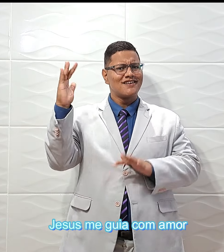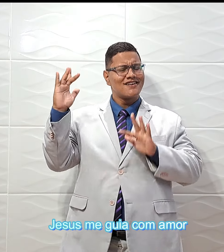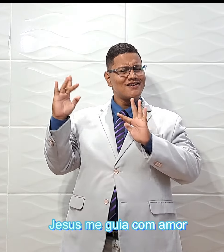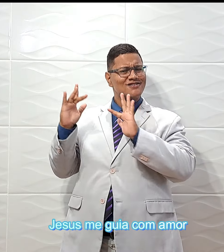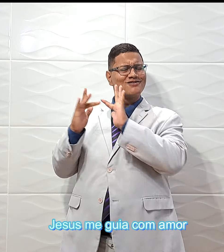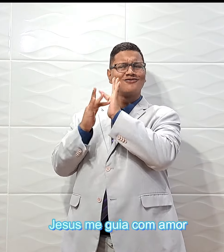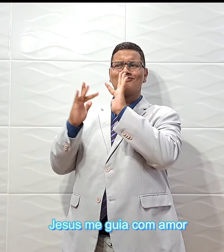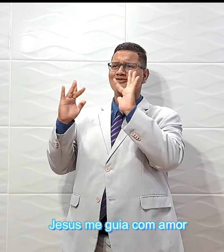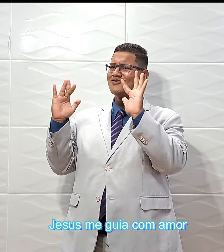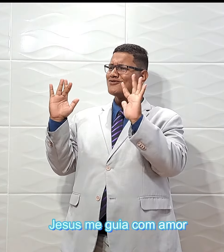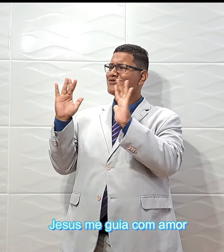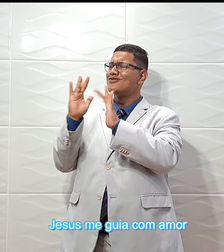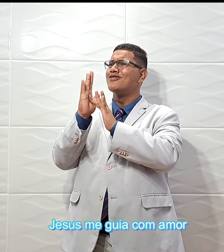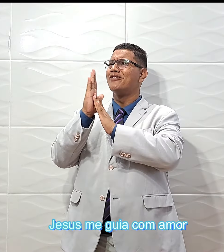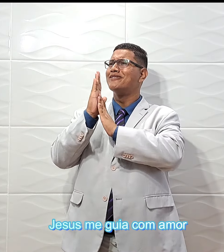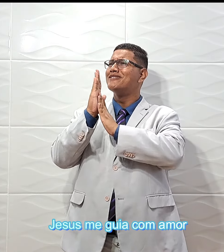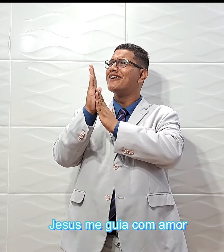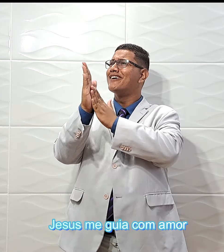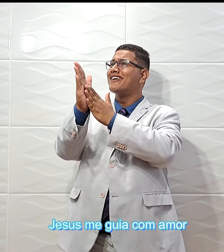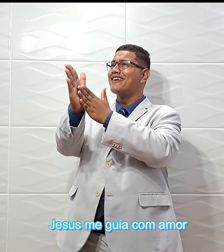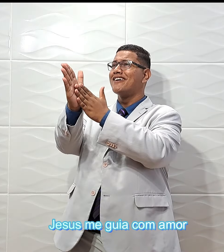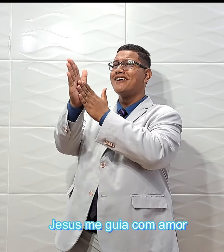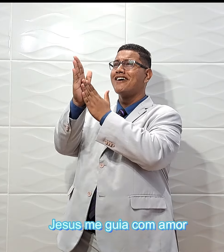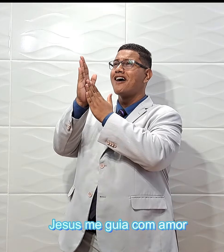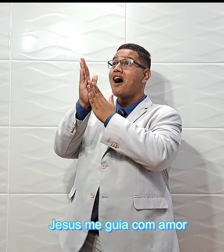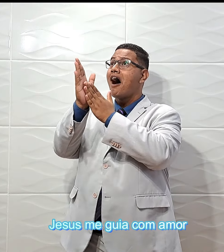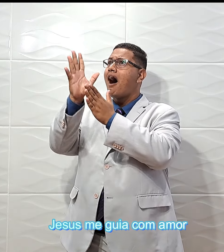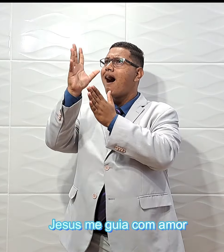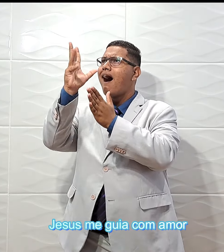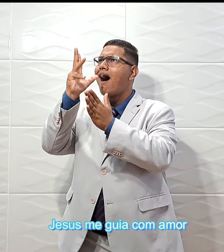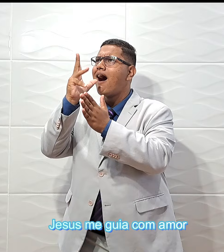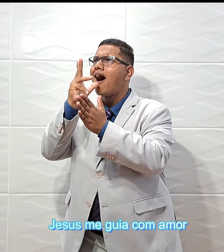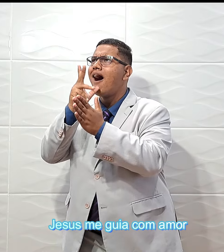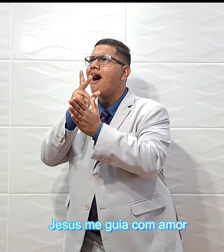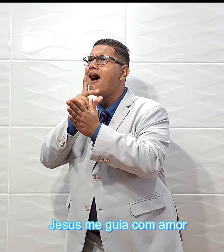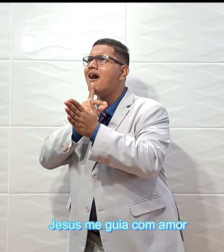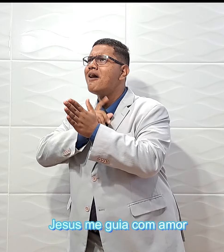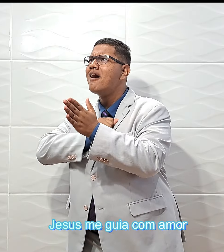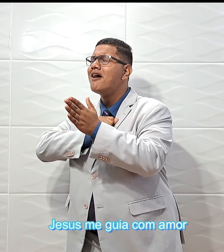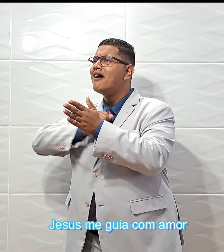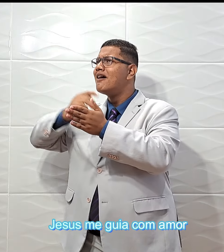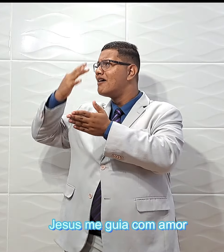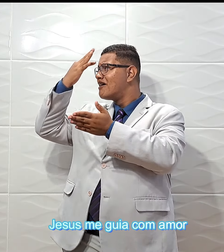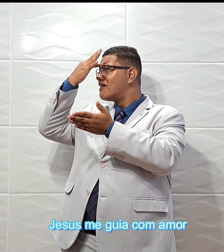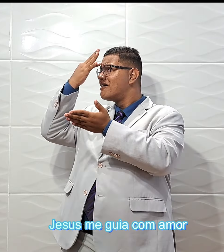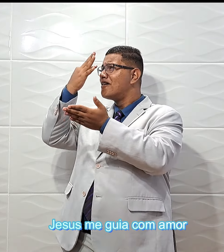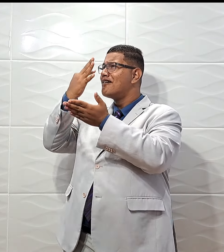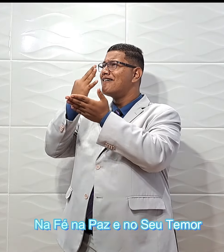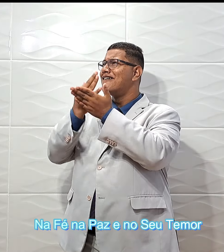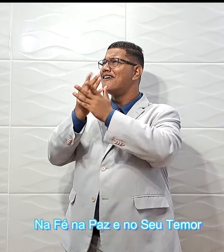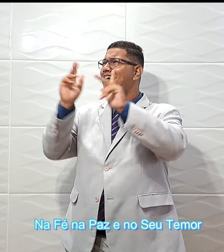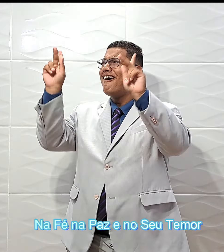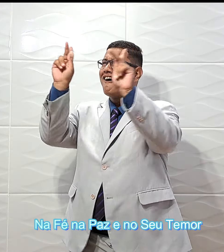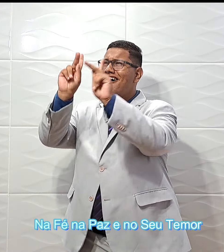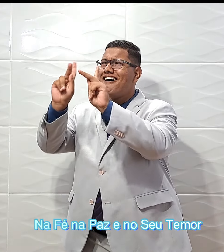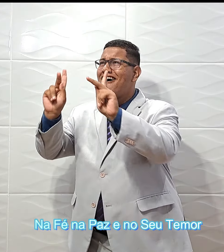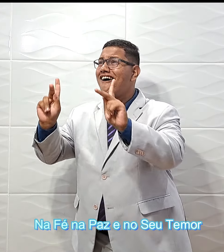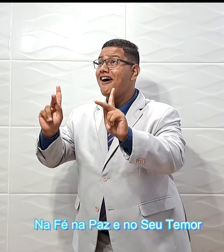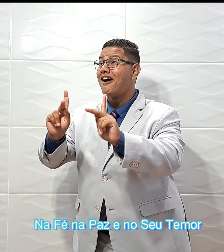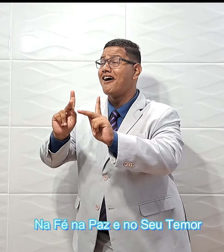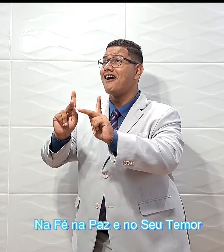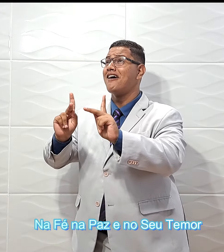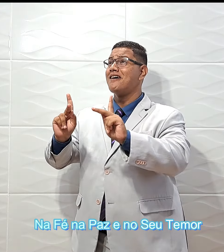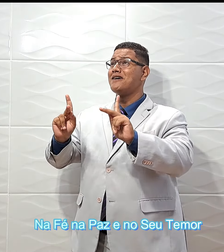Jesus me guia com amor Na